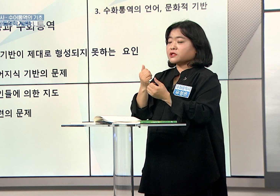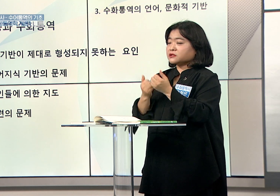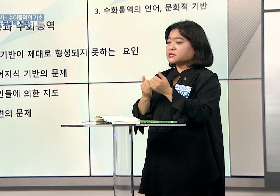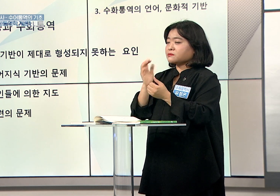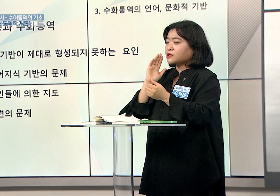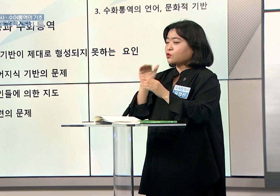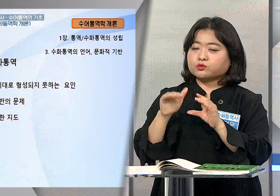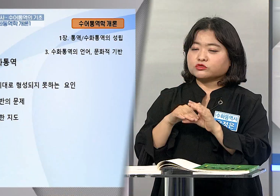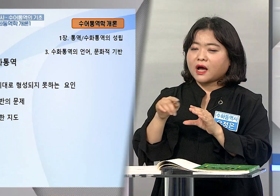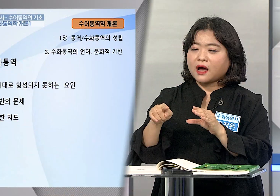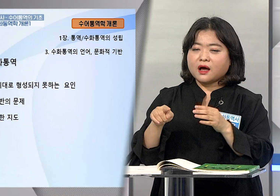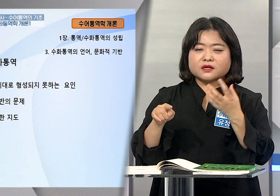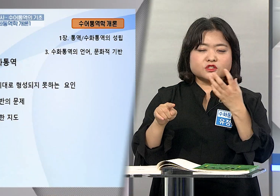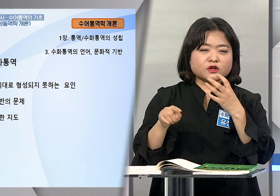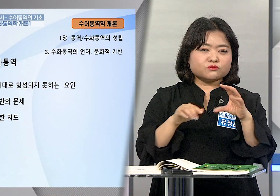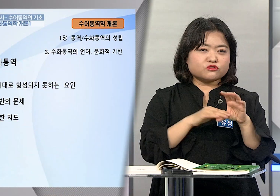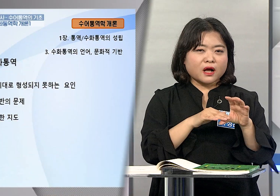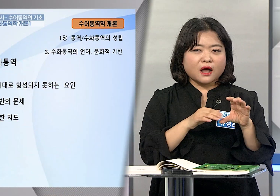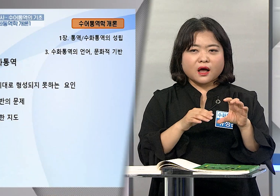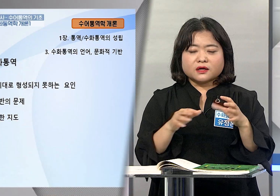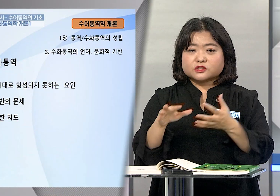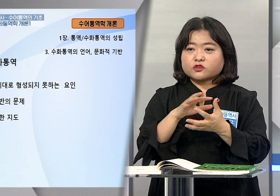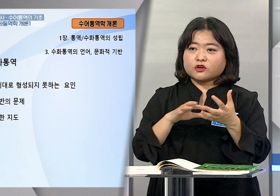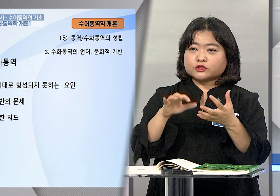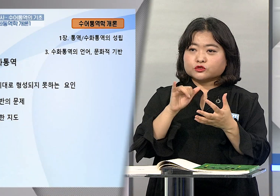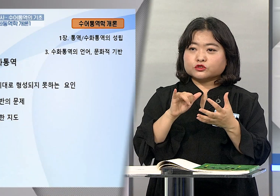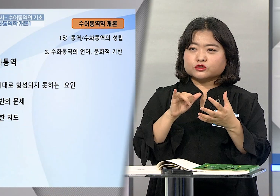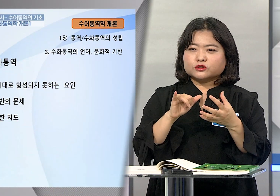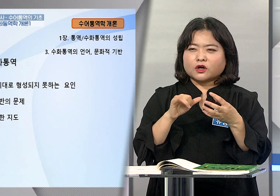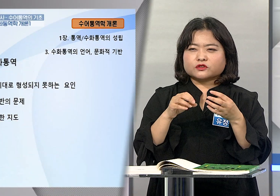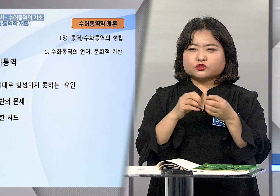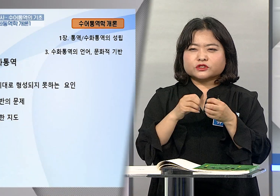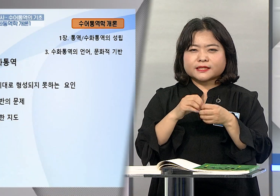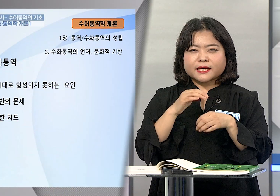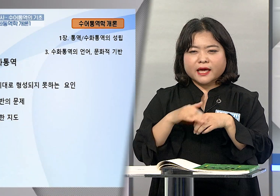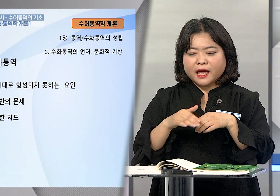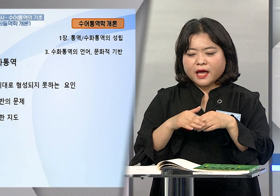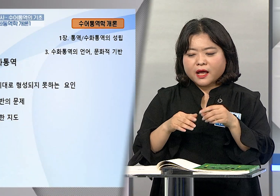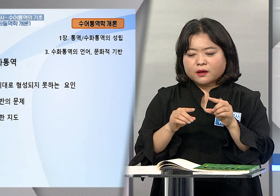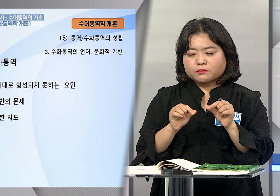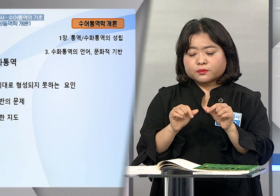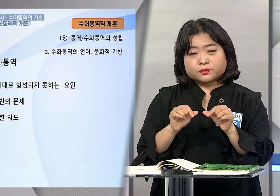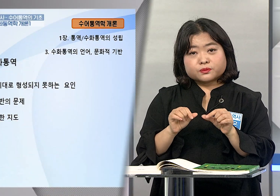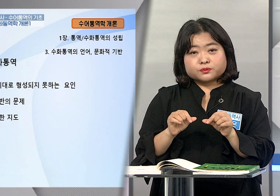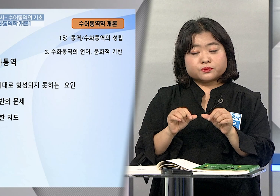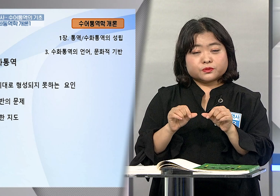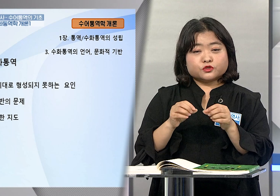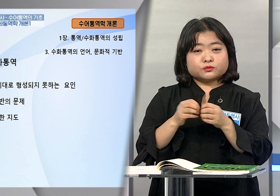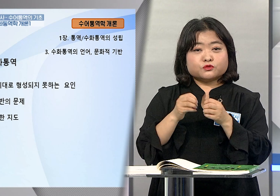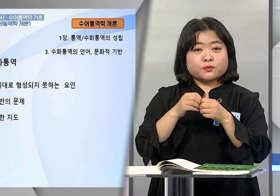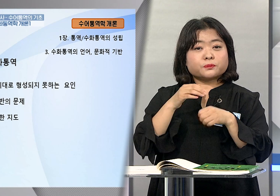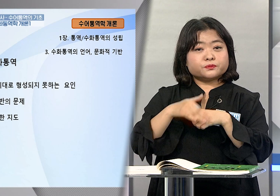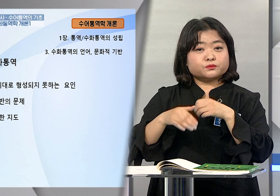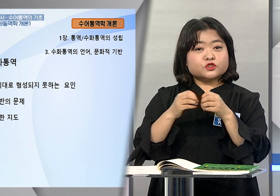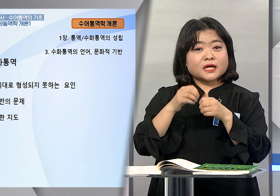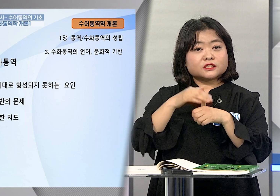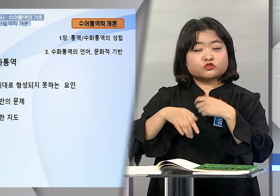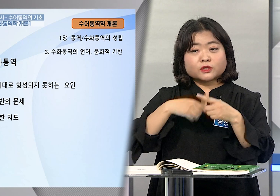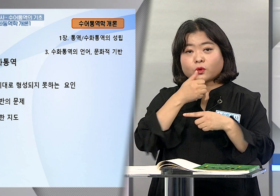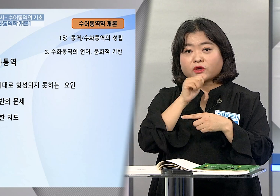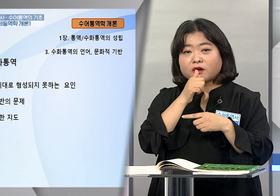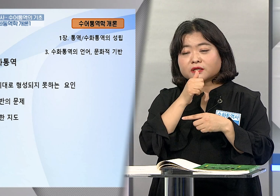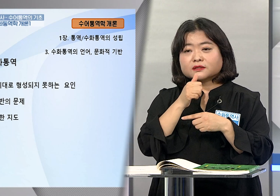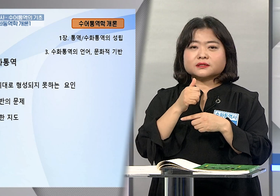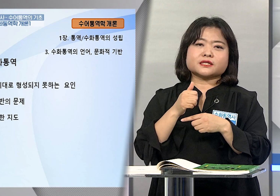계속 설명드리지만 농문화, 청인 문화가 섞여 있고 어떤 유사 체계, 문법, 문장식